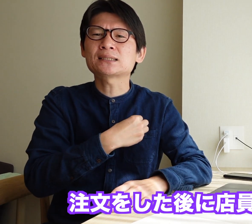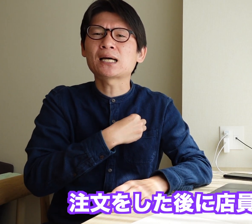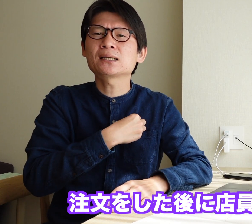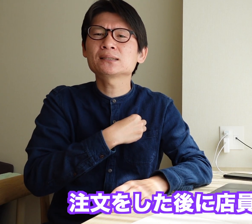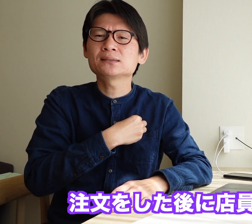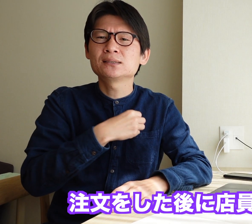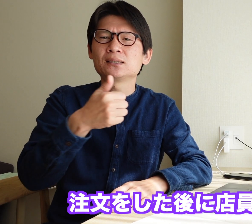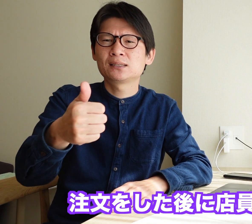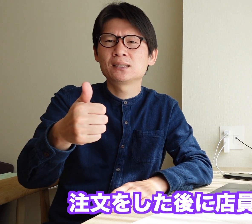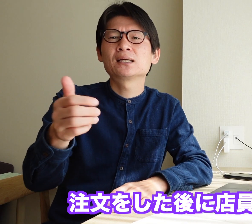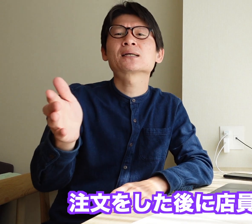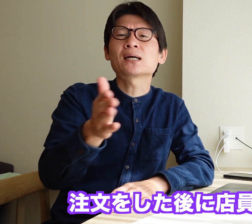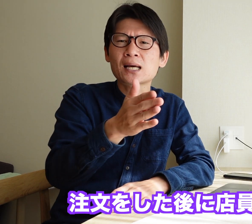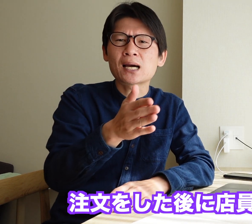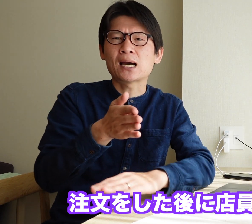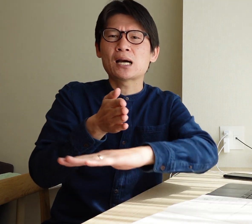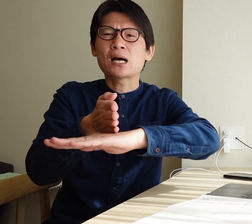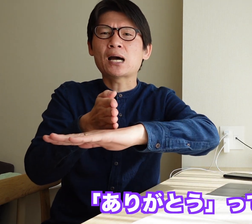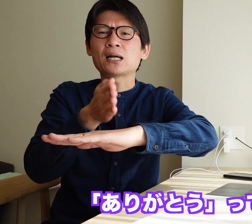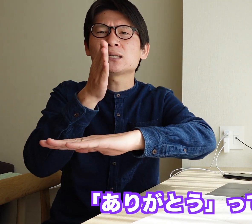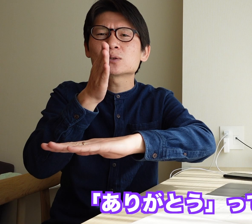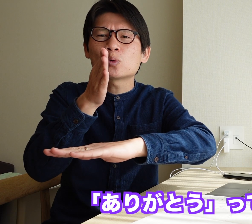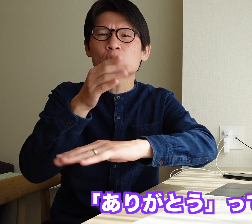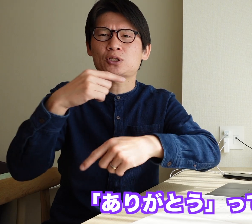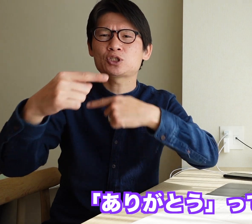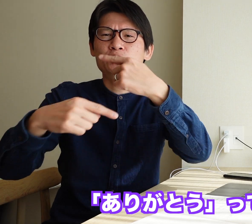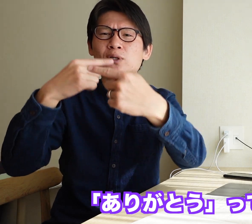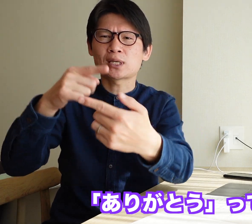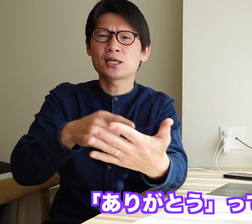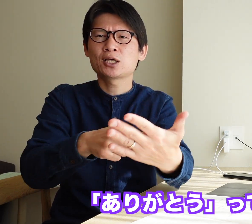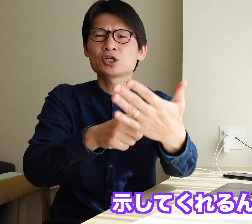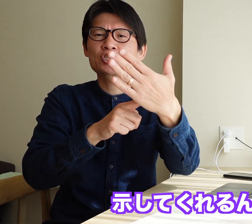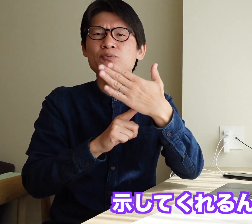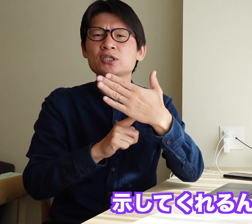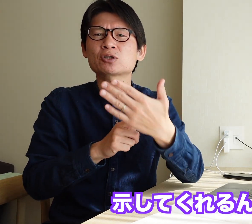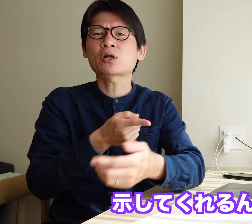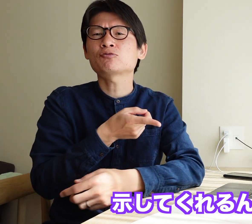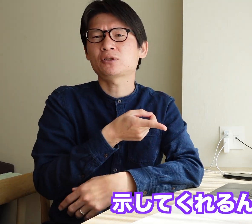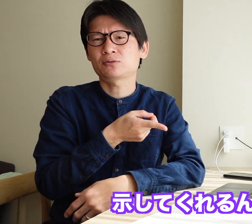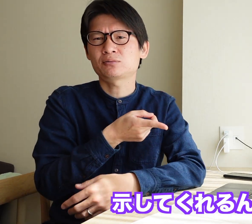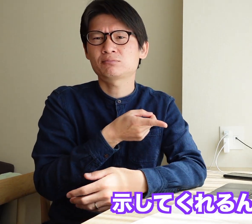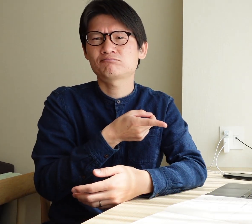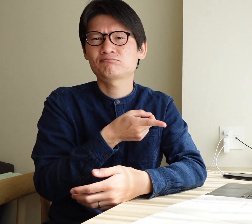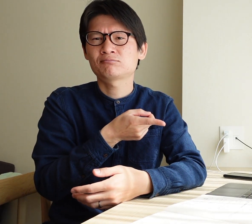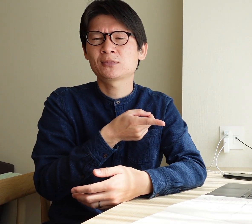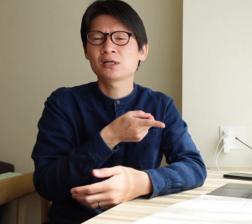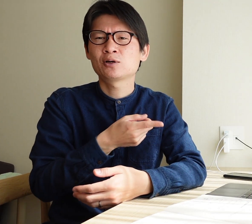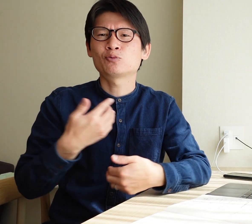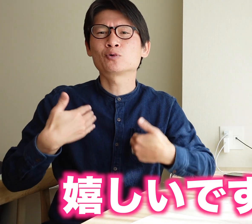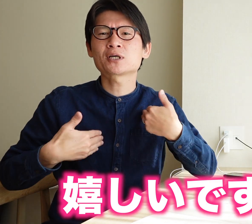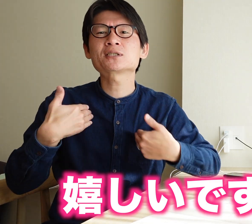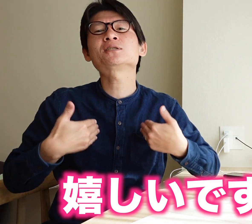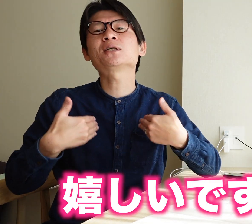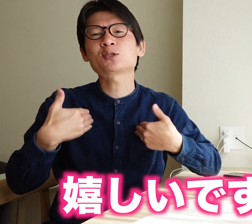店員さんからありがとうって手話で示してくれるんですよ。嬉しいです